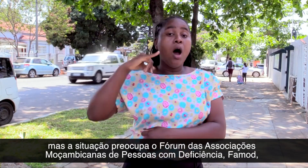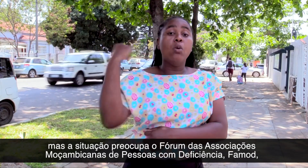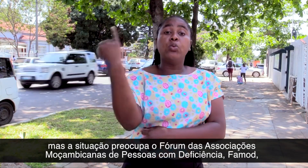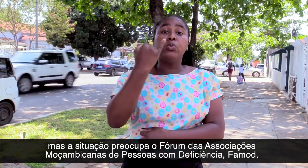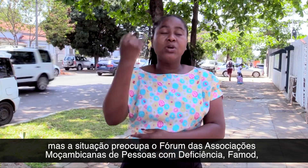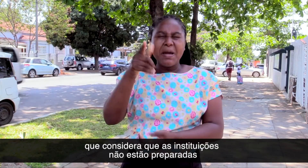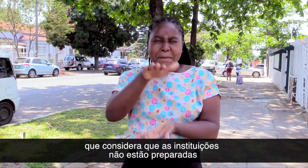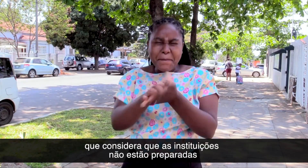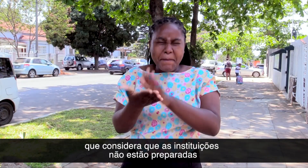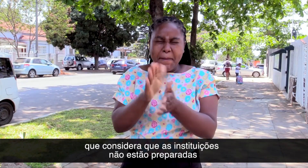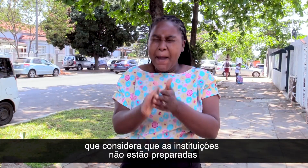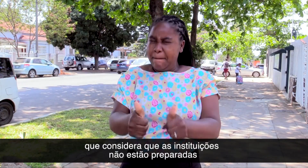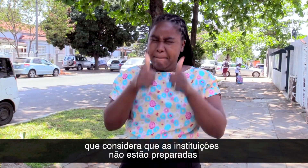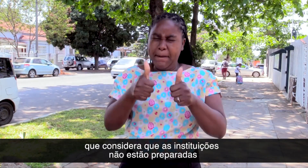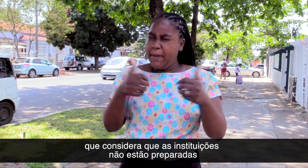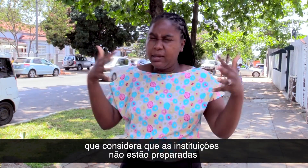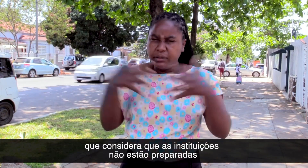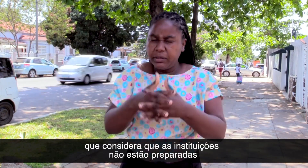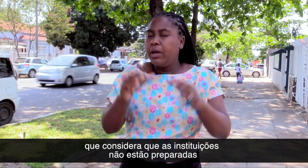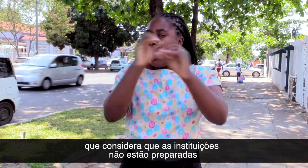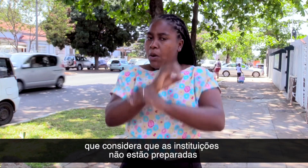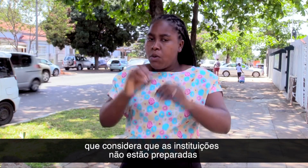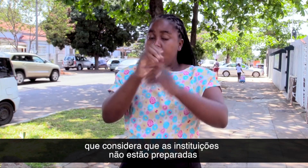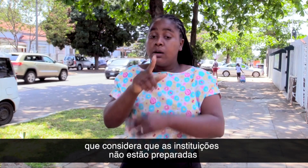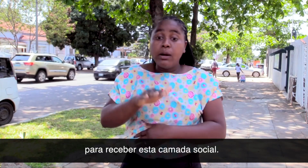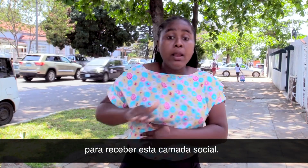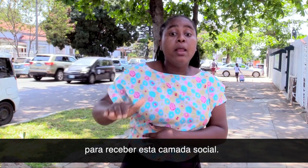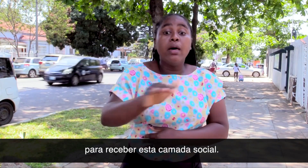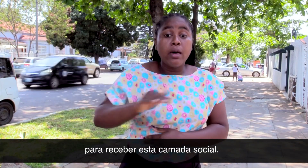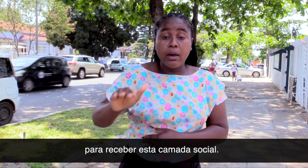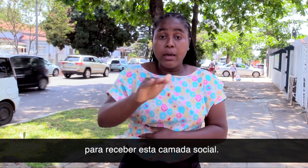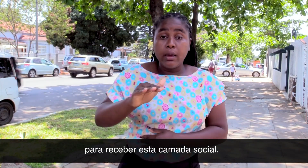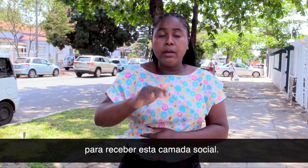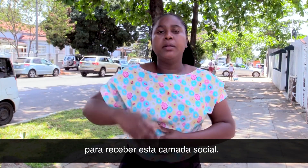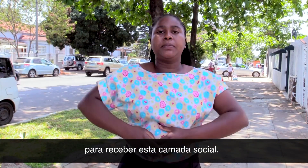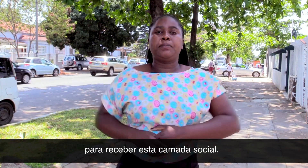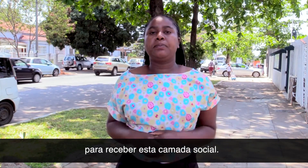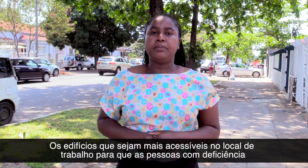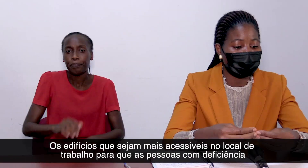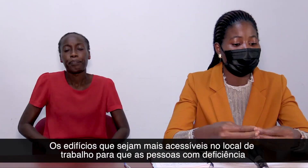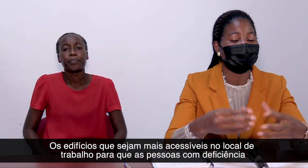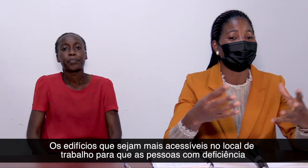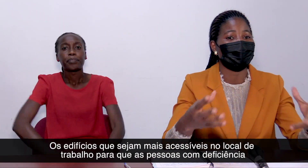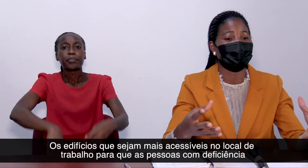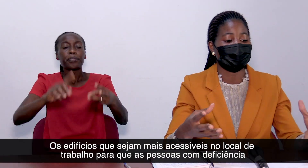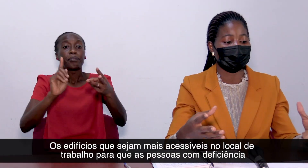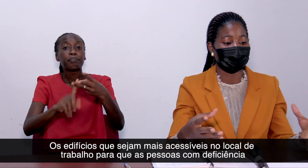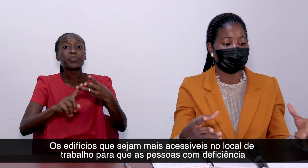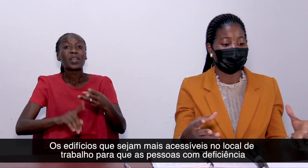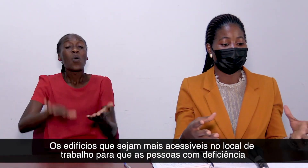FAMOD, que considera que as instituições não estão preparadas para receber esta camada social. Os edifícios